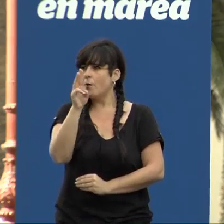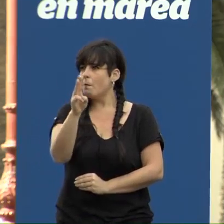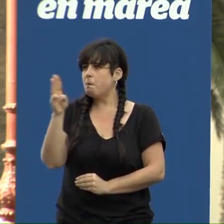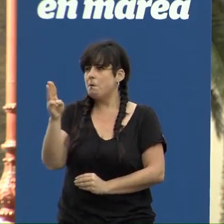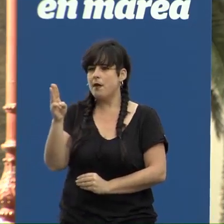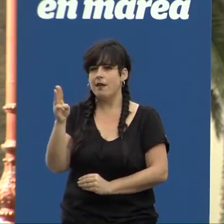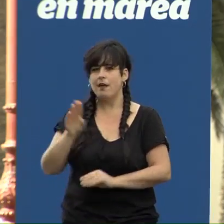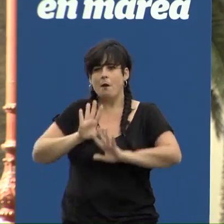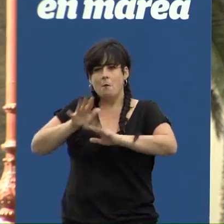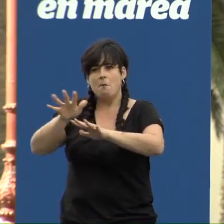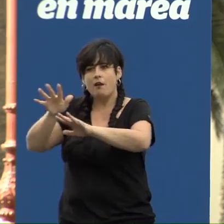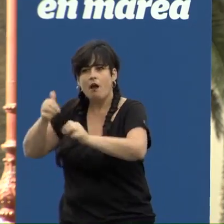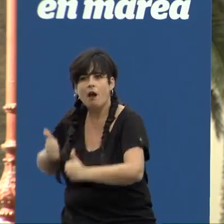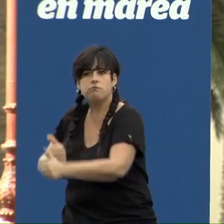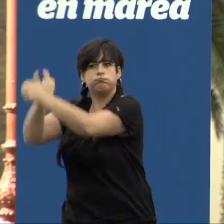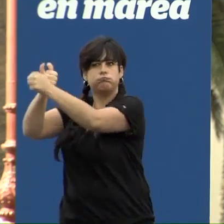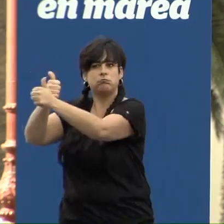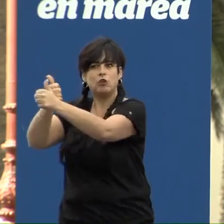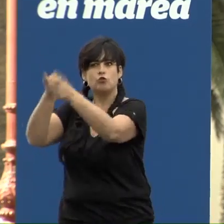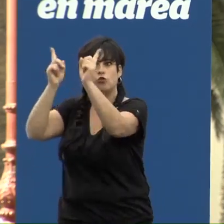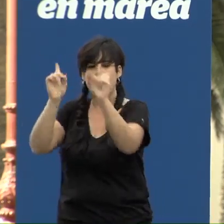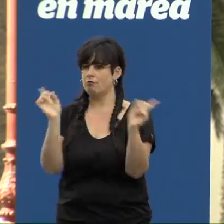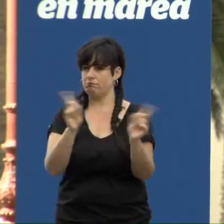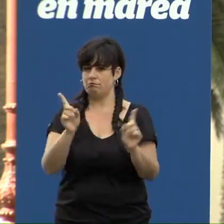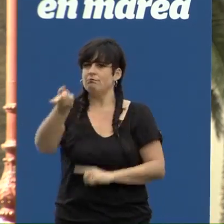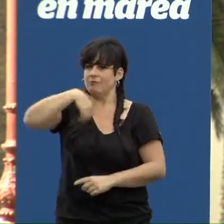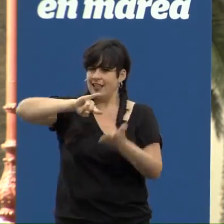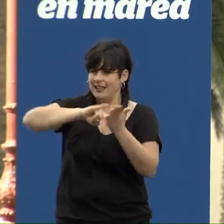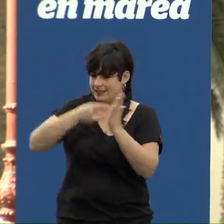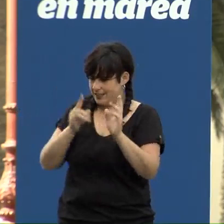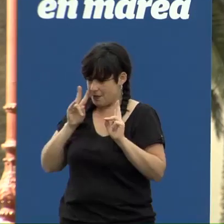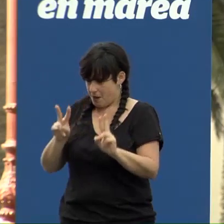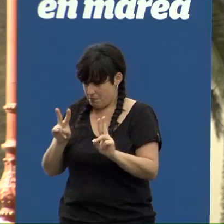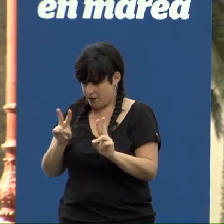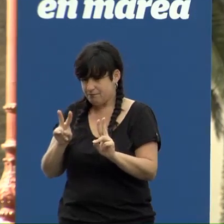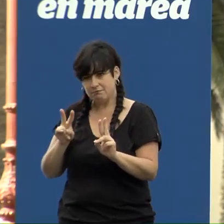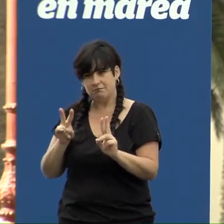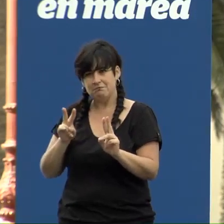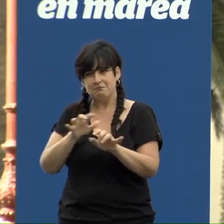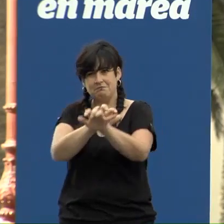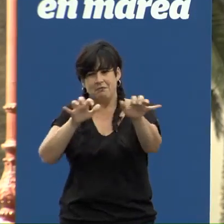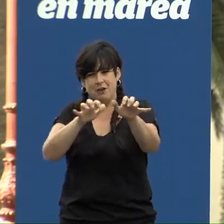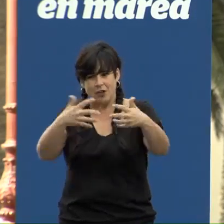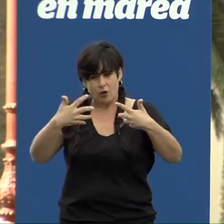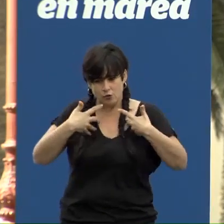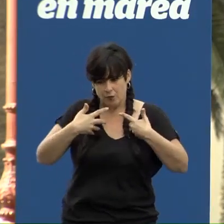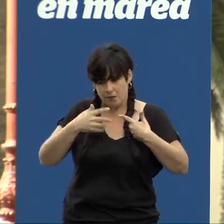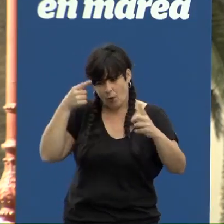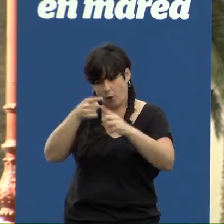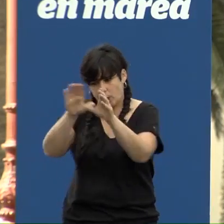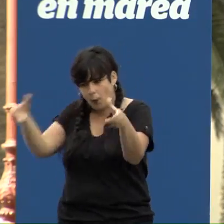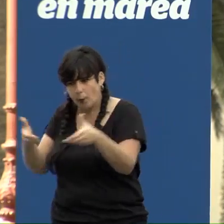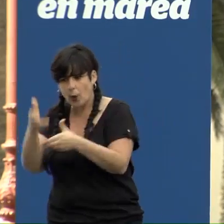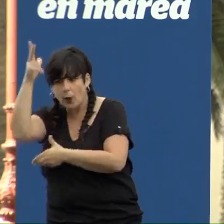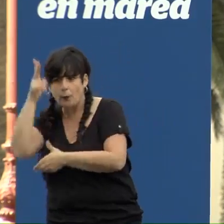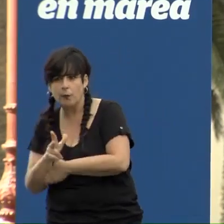contra En Marea. Enfrentámonos a un sistema que precisa o sufrimento duns para manter os privilexios doutros, custe o que custe,